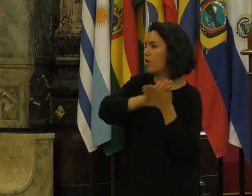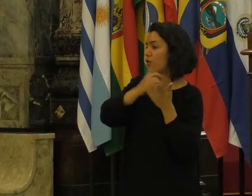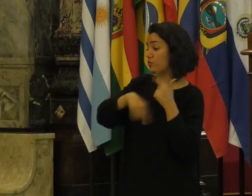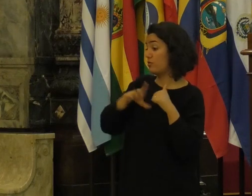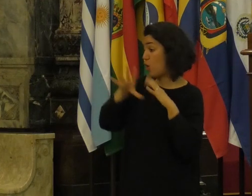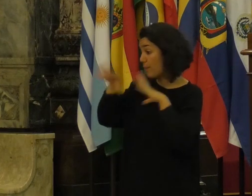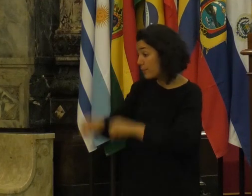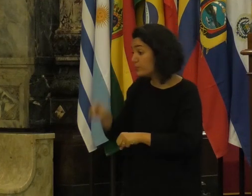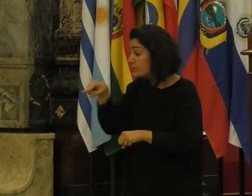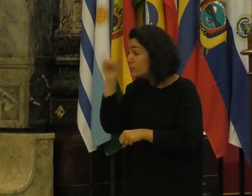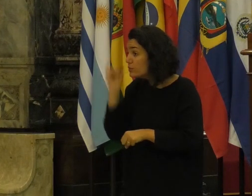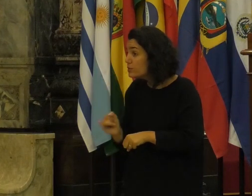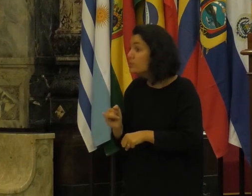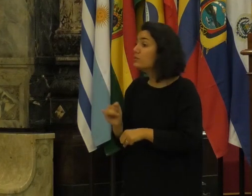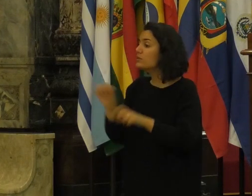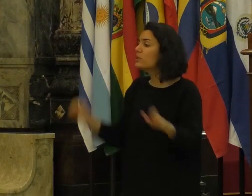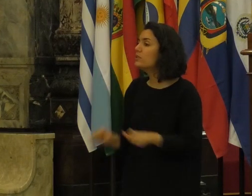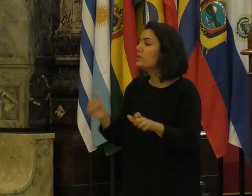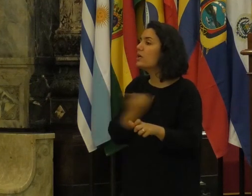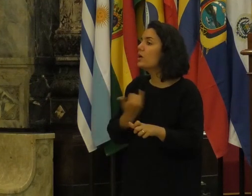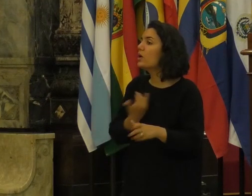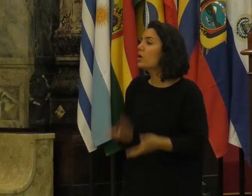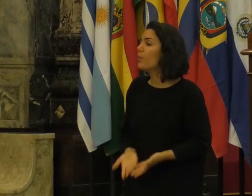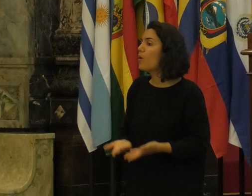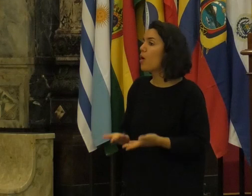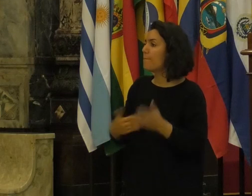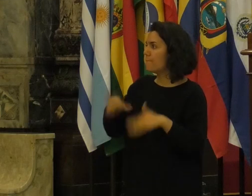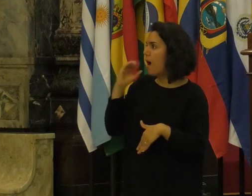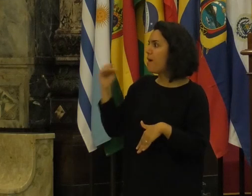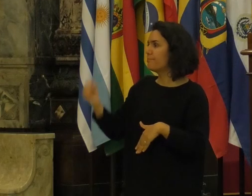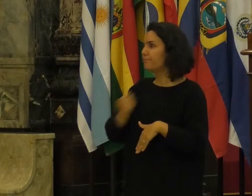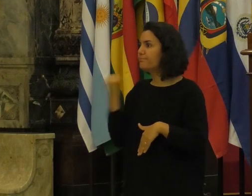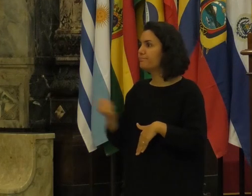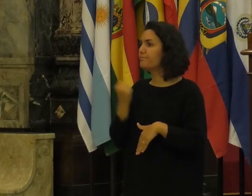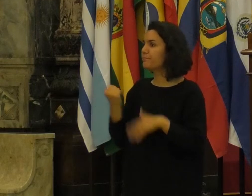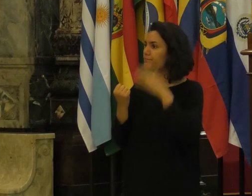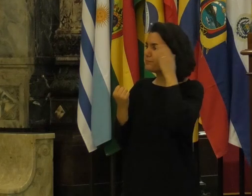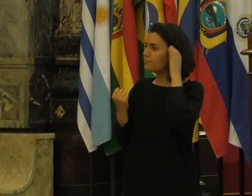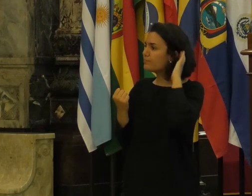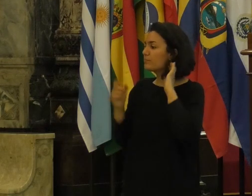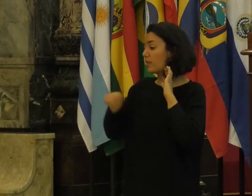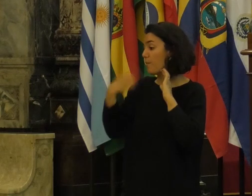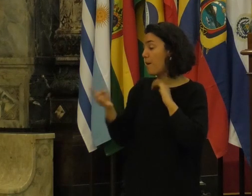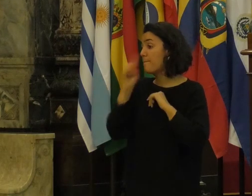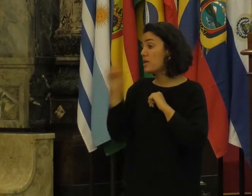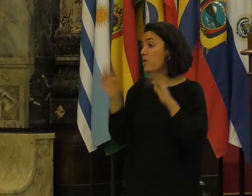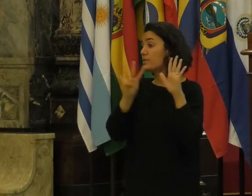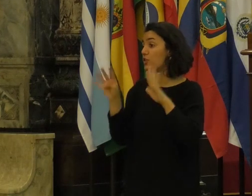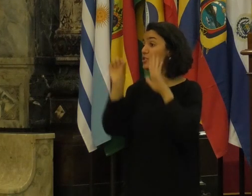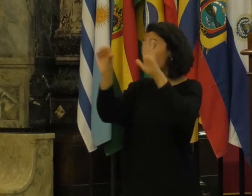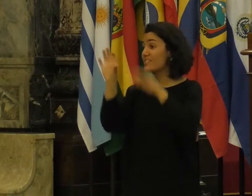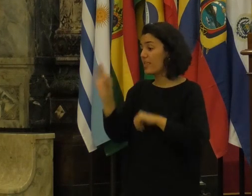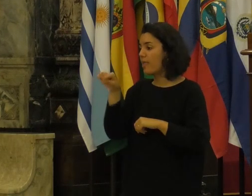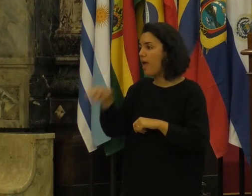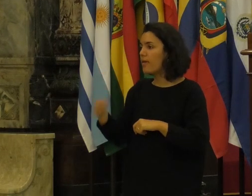Compromiso que se hizo mucho más fuerte, especialmente después de 1960, con las